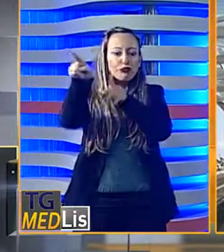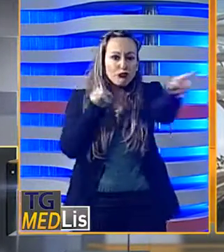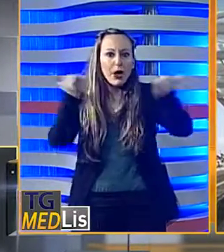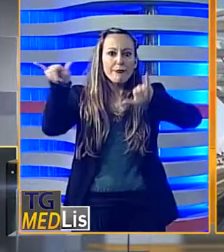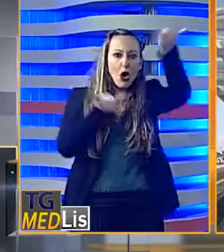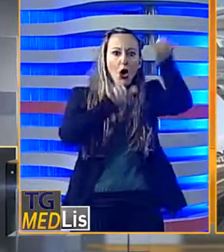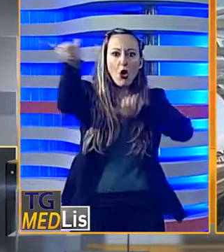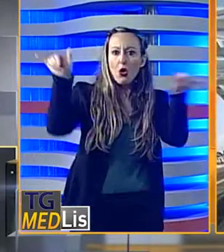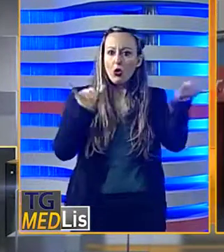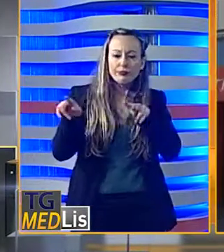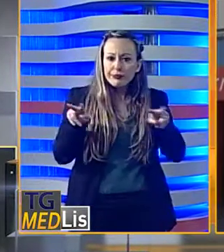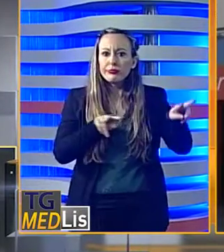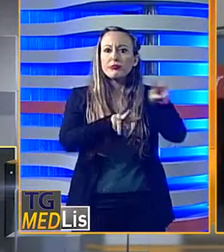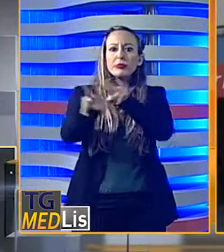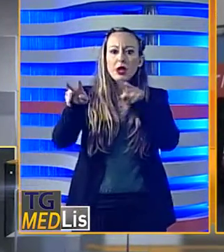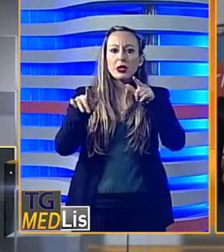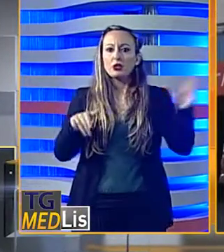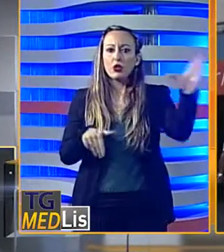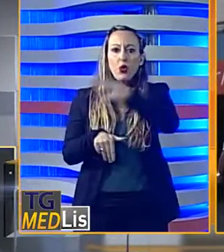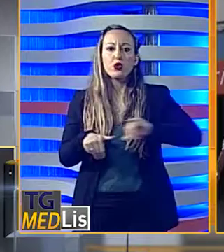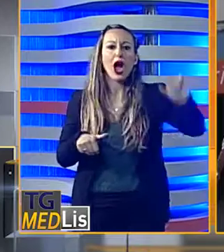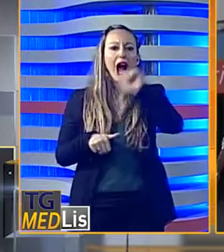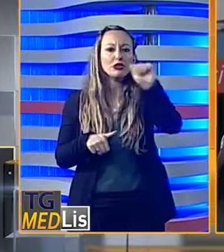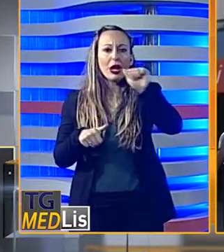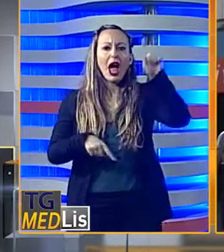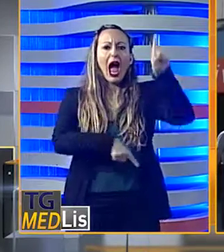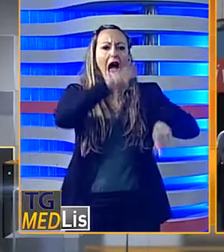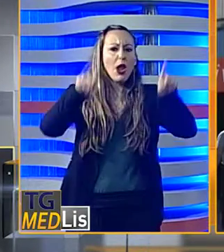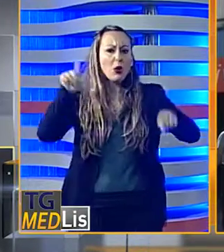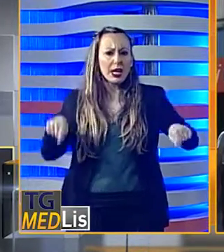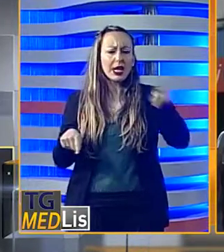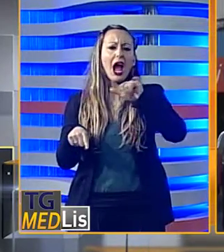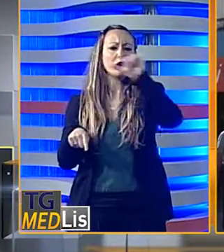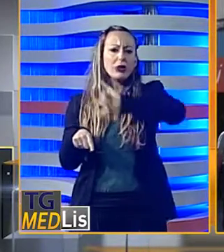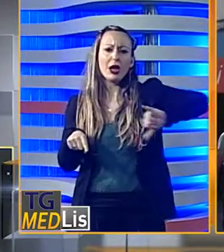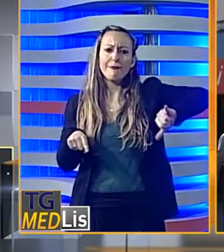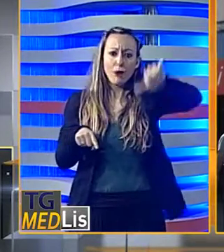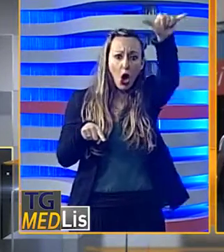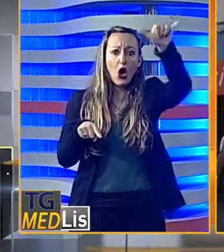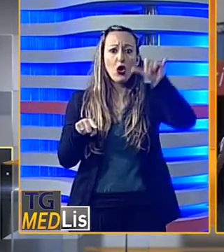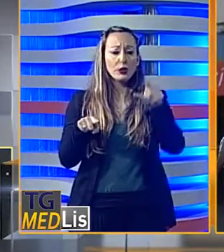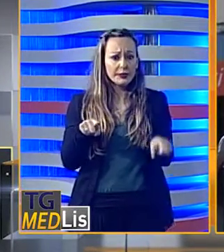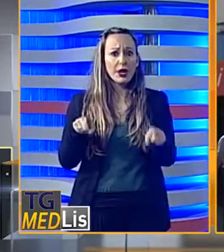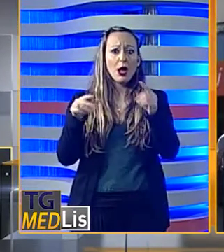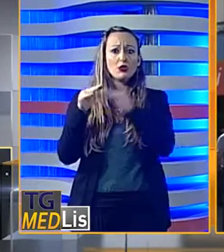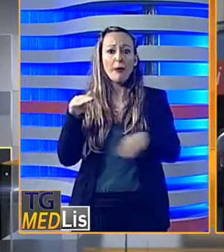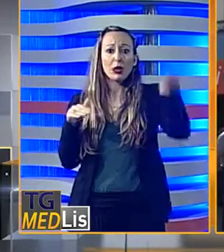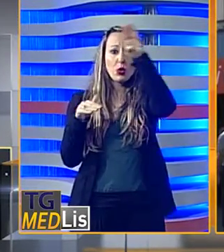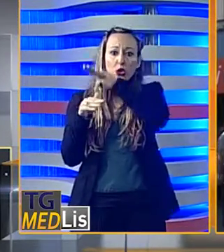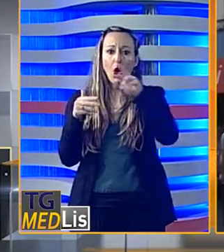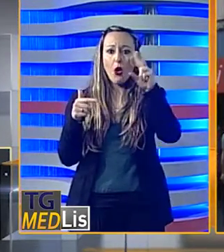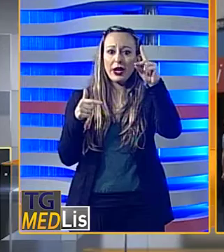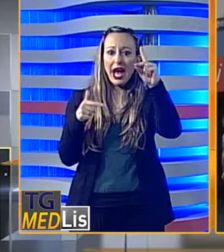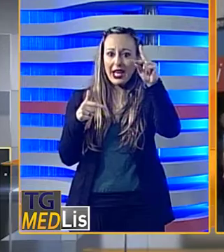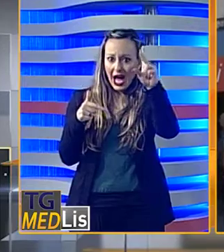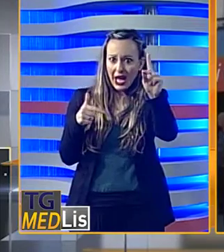particolare quelli Ryanair per Treviso, Budapest, Verona e Roma-Fiumicino. Cancellati